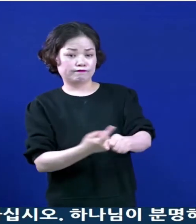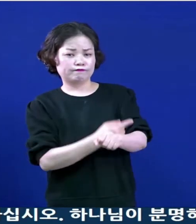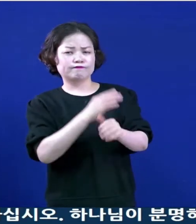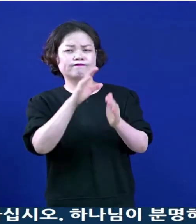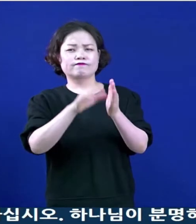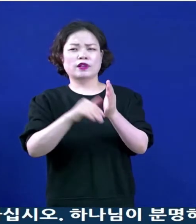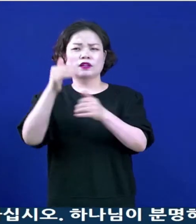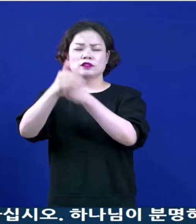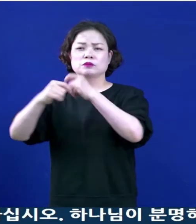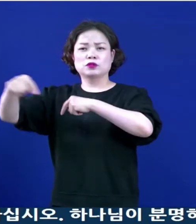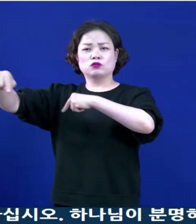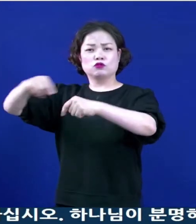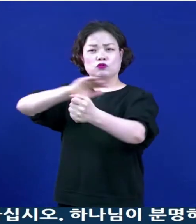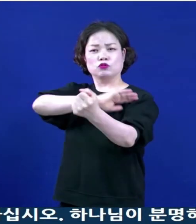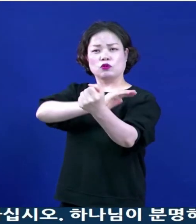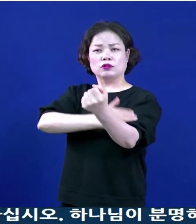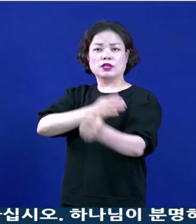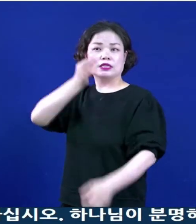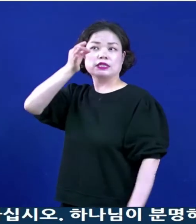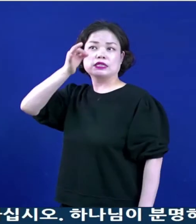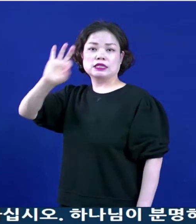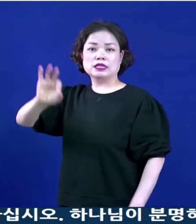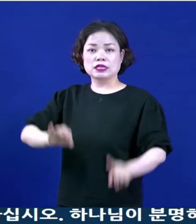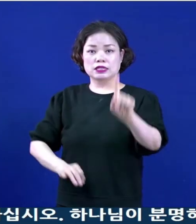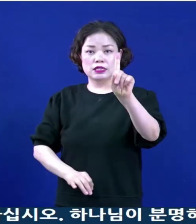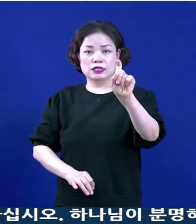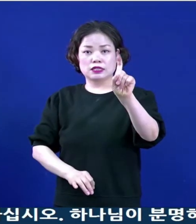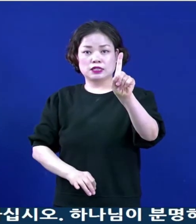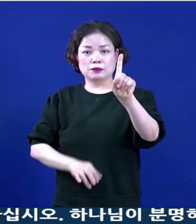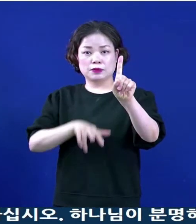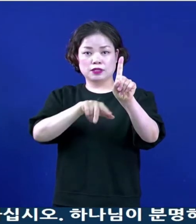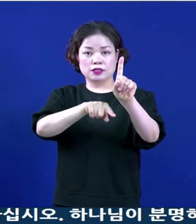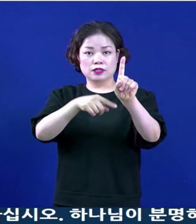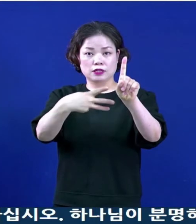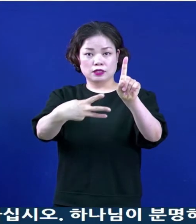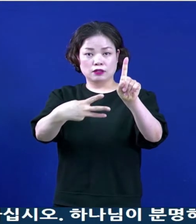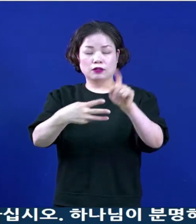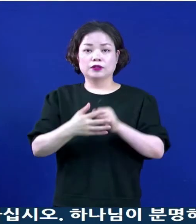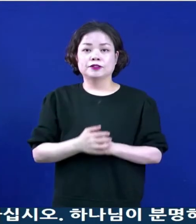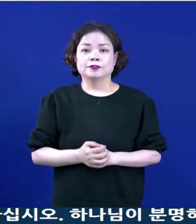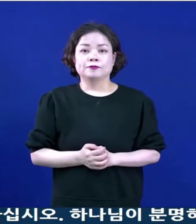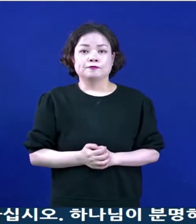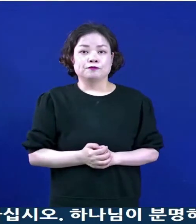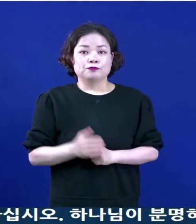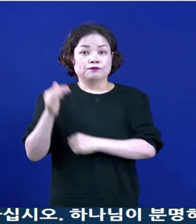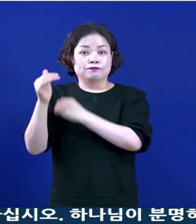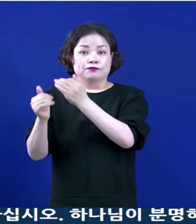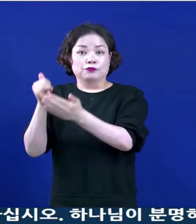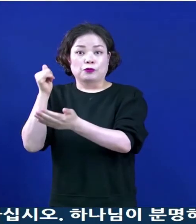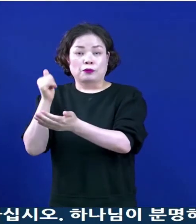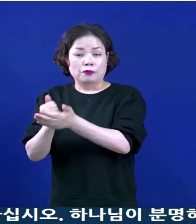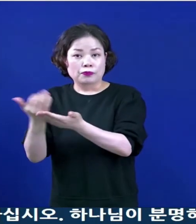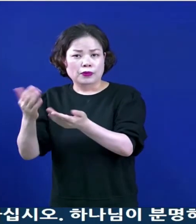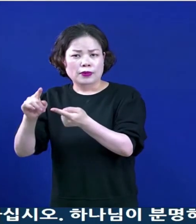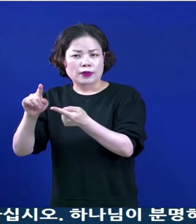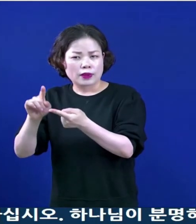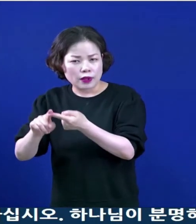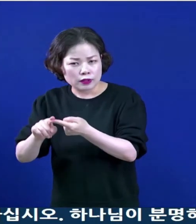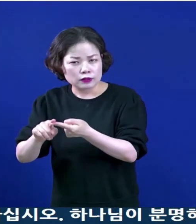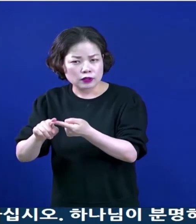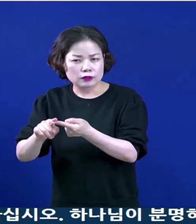대한 하나님의 주권에 대한 인정은 11절에 나오는 고백을 하게 만듭니다. 하나님께서 하시는 일의